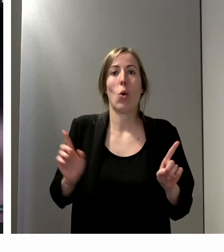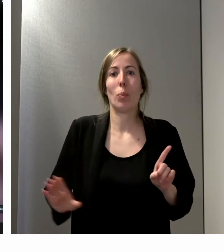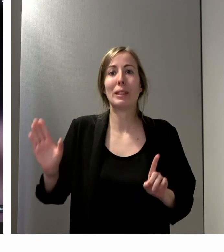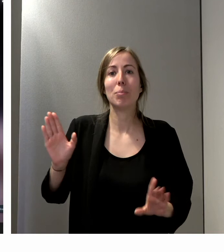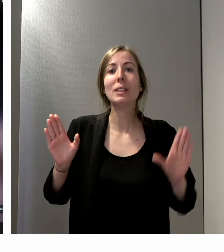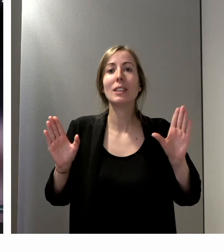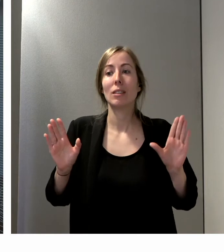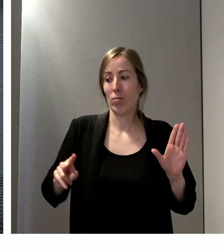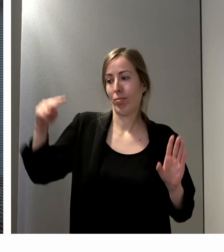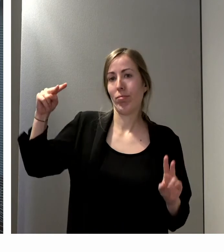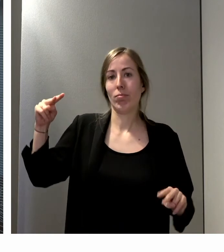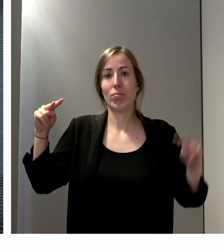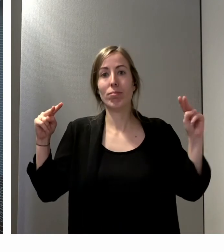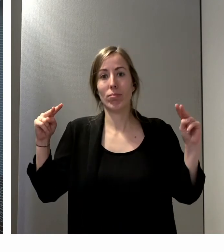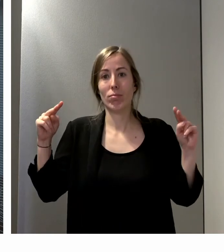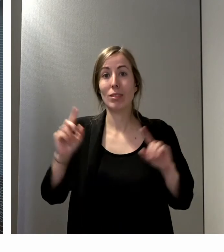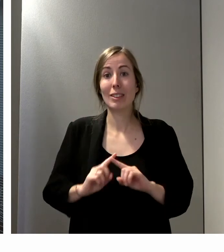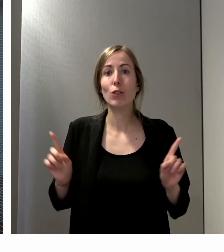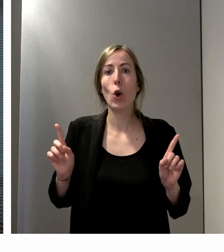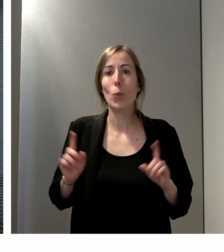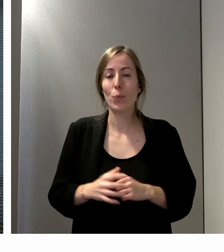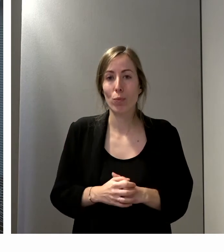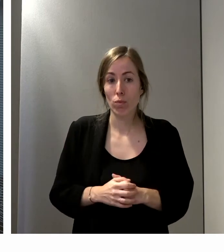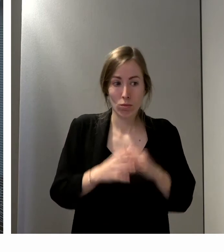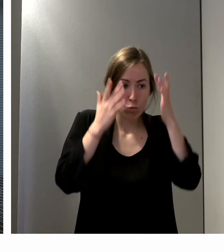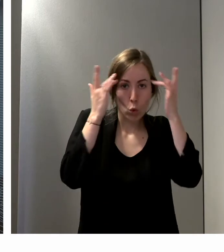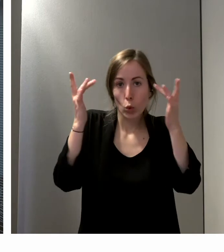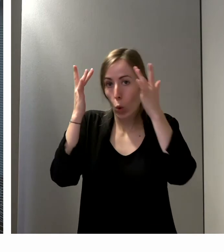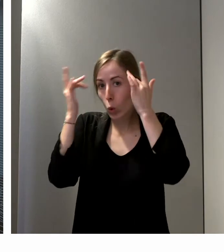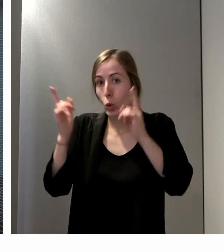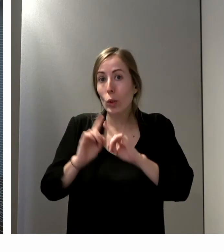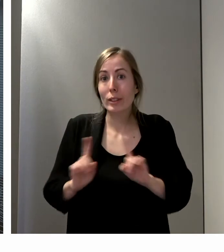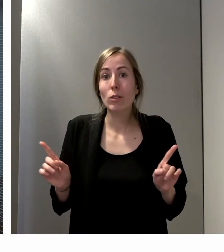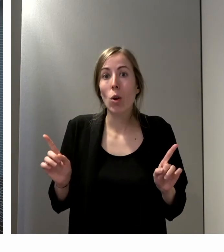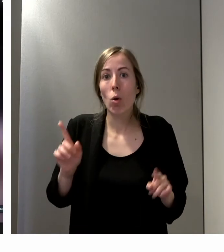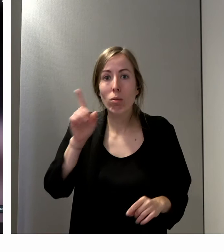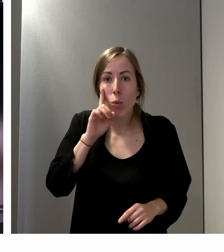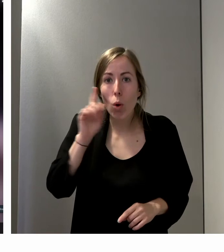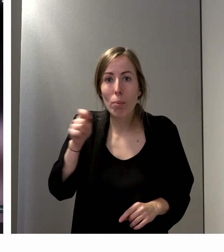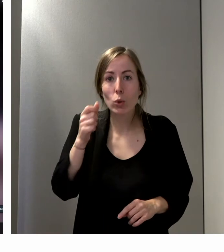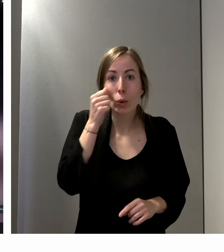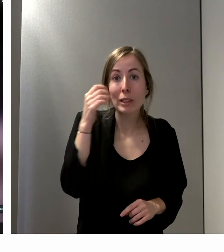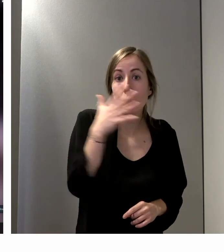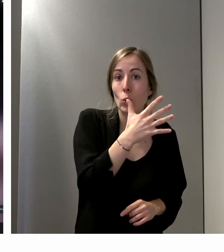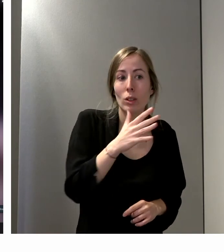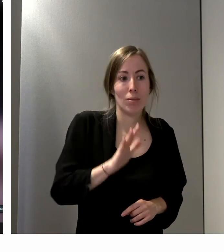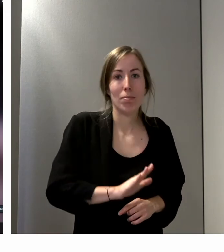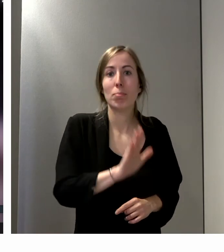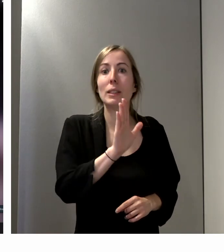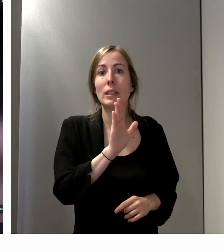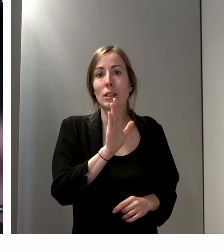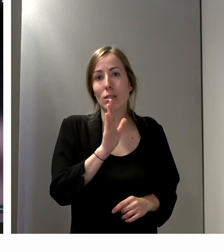avec une approche totalement différente, avec des cultures qui sont totalement différentes, puisque les États-Unis sont quand